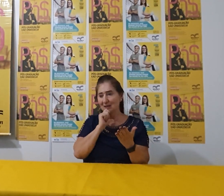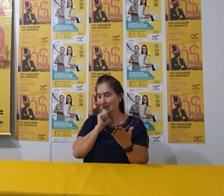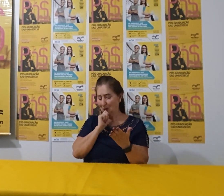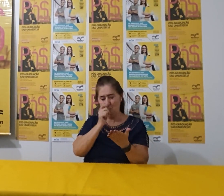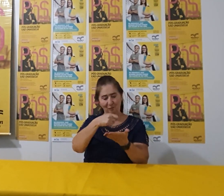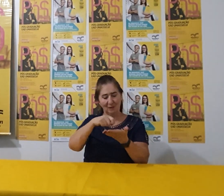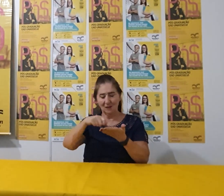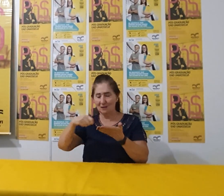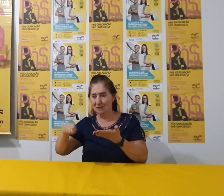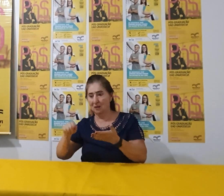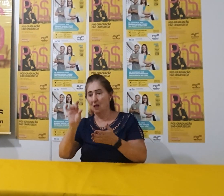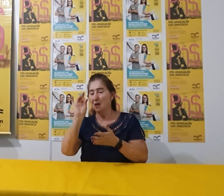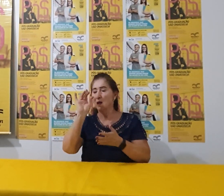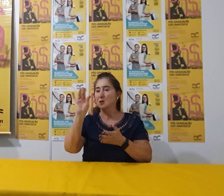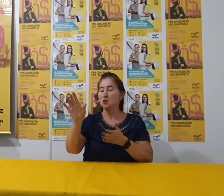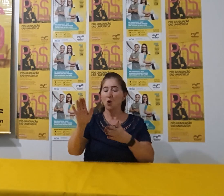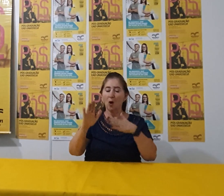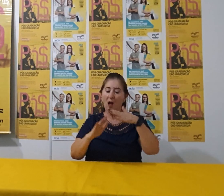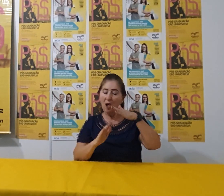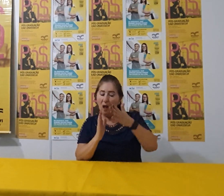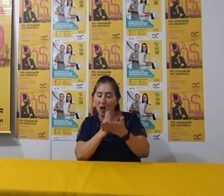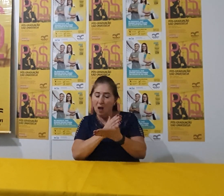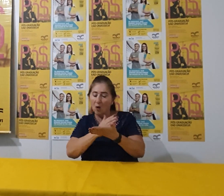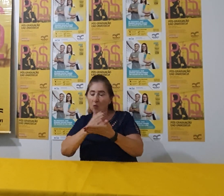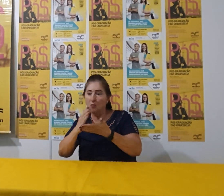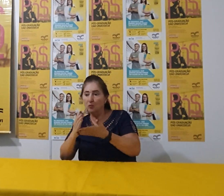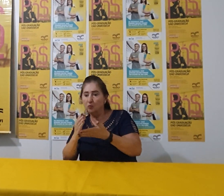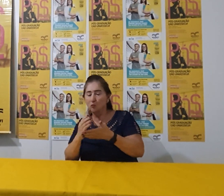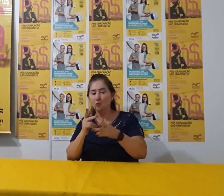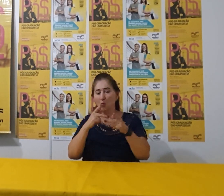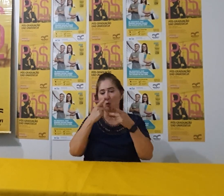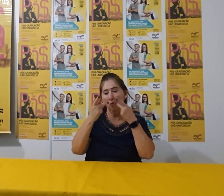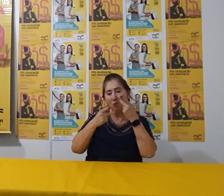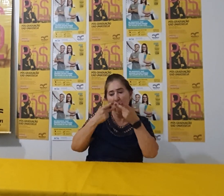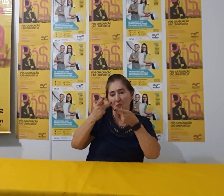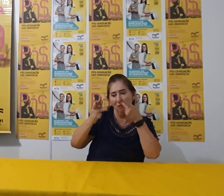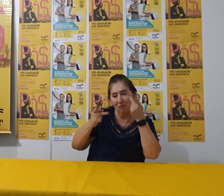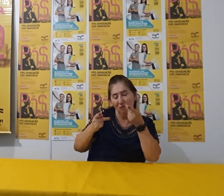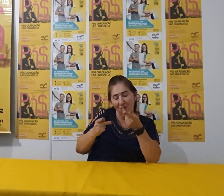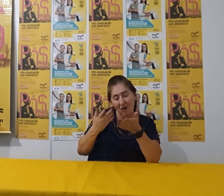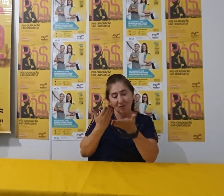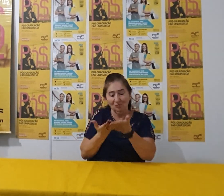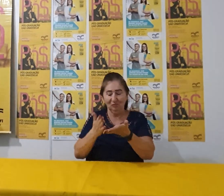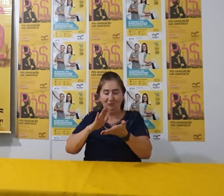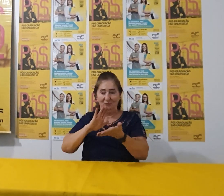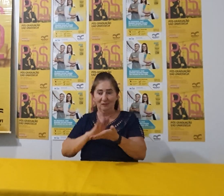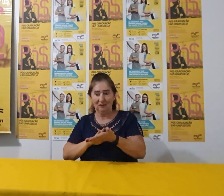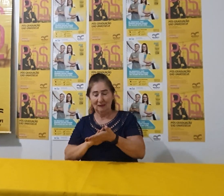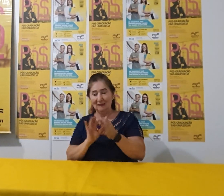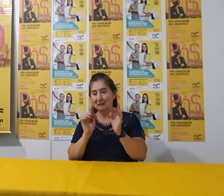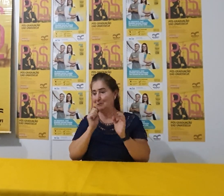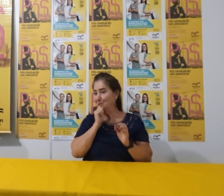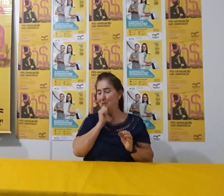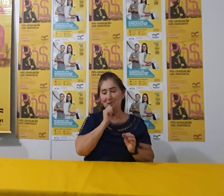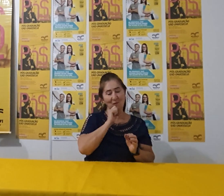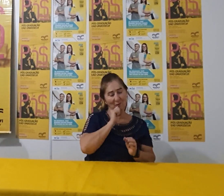ocorre apenas em momentos de tradução ou interpretação, sem produzir